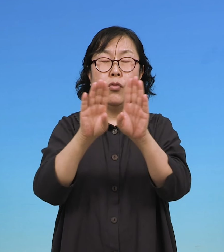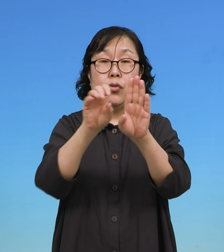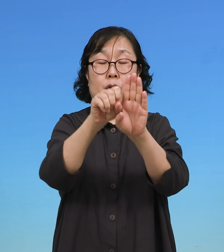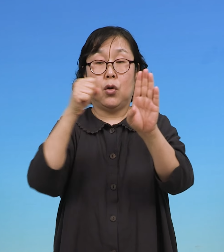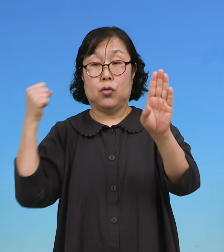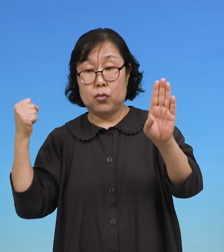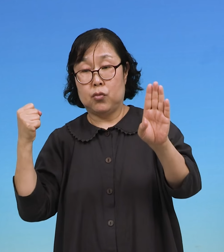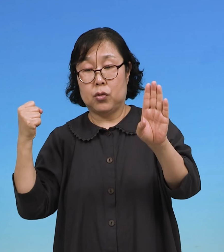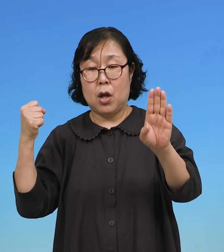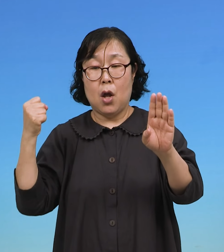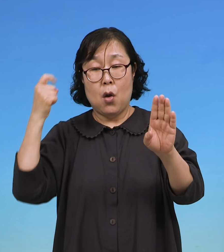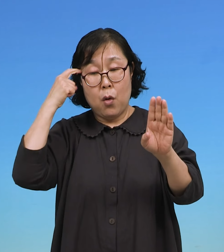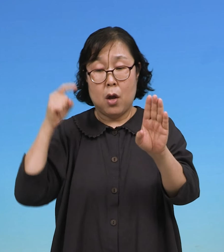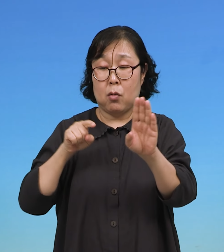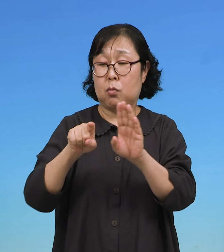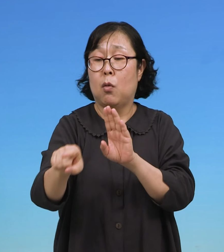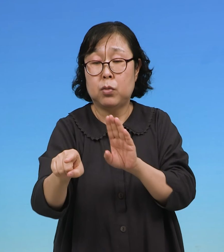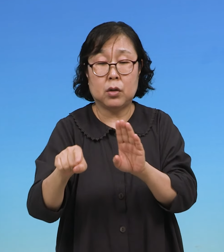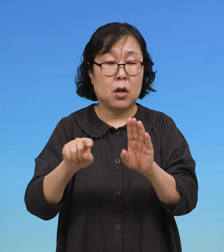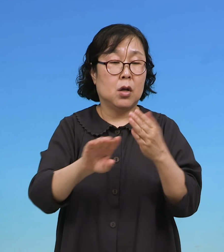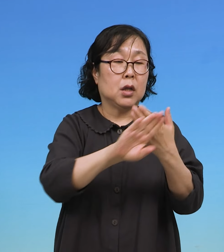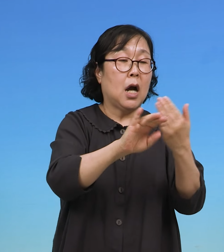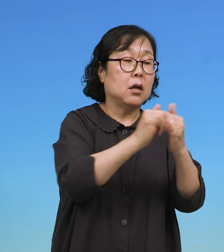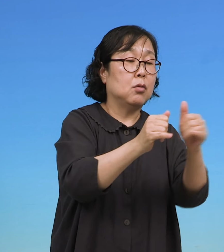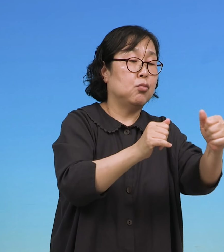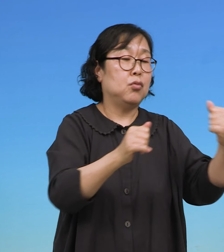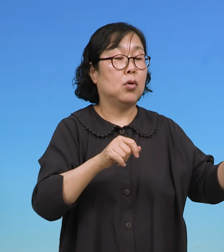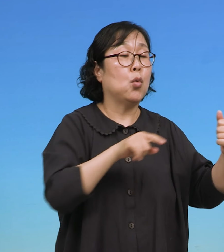문을 열어주는데 왜 저쪽 문 열고 가느냐고.